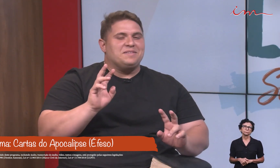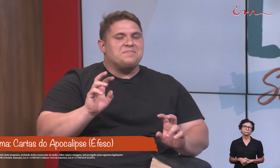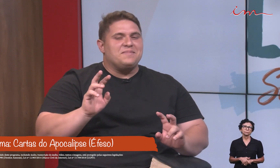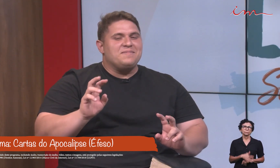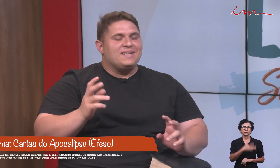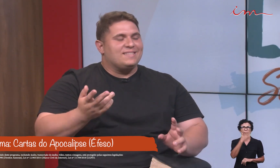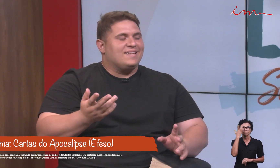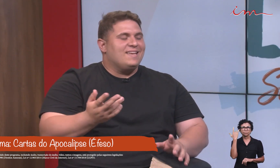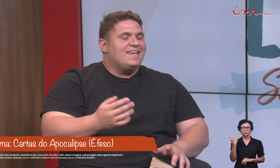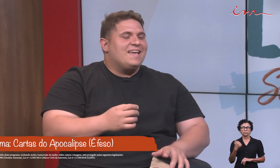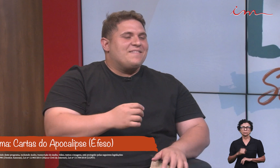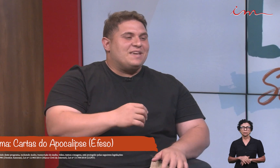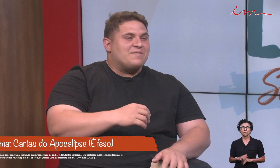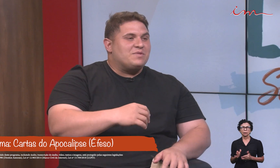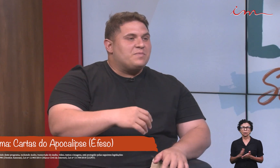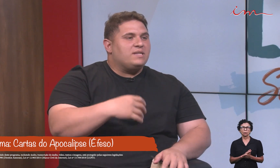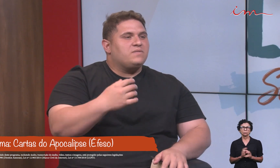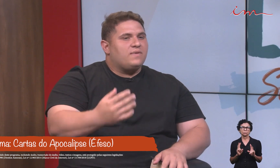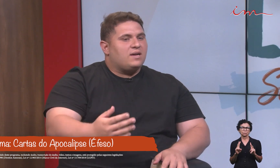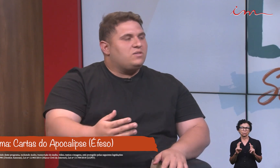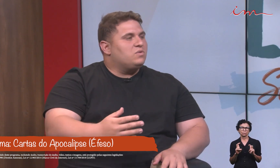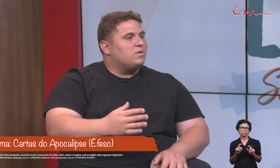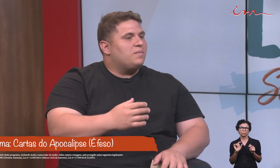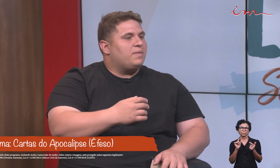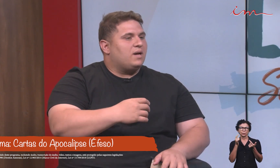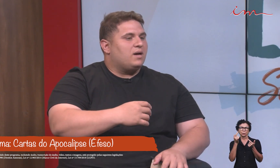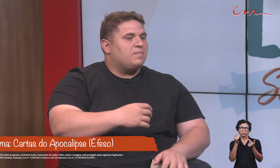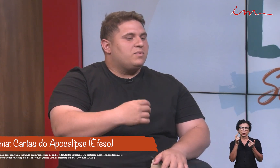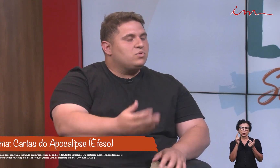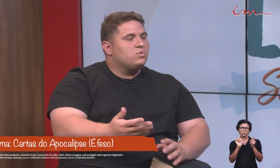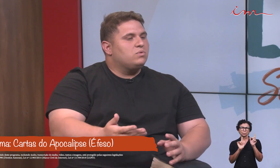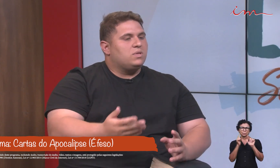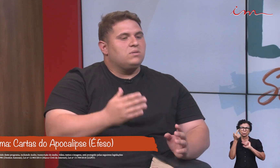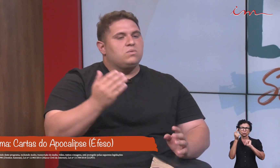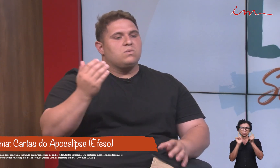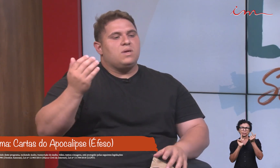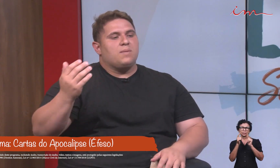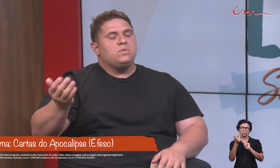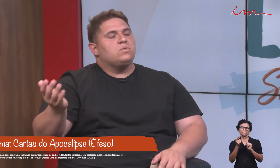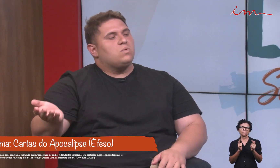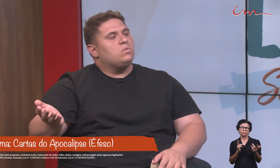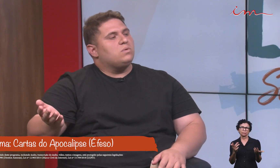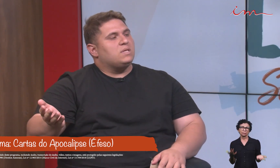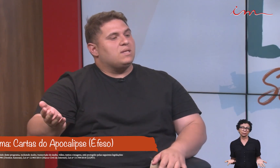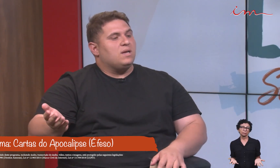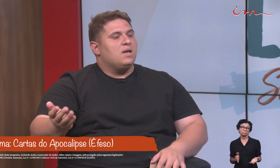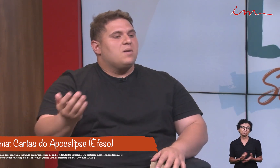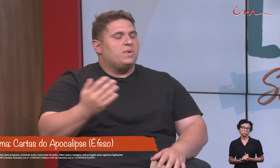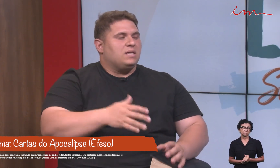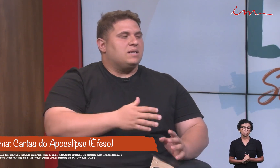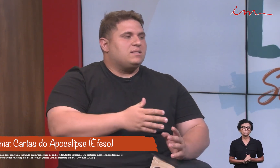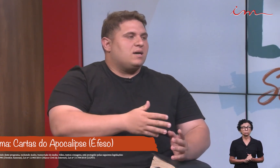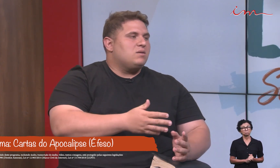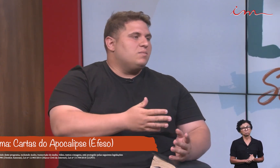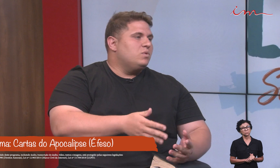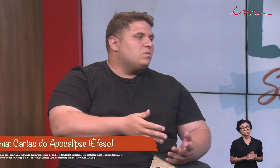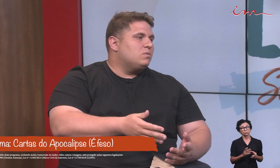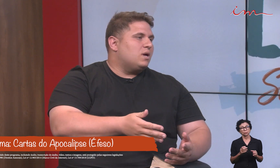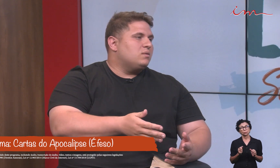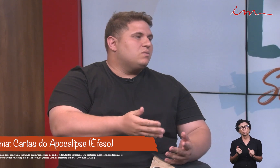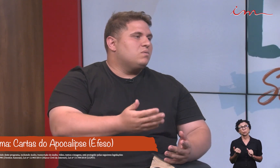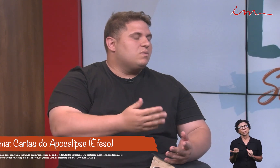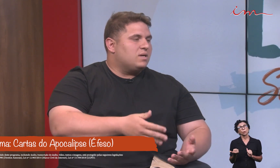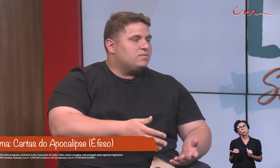chamando de mímicas, né? Fica muito mais fácil para o surdo, tanto o que é muito culto entender, porque ele já está em